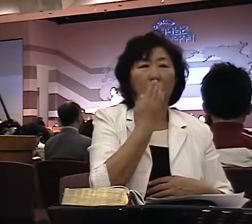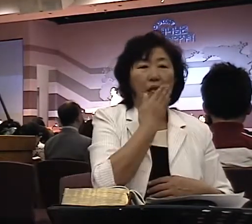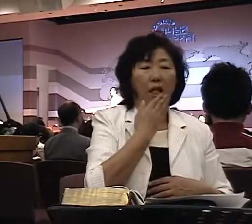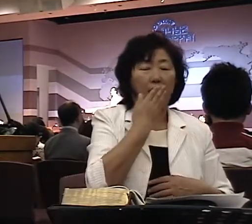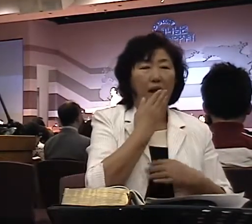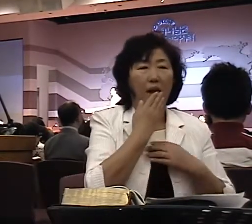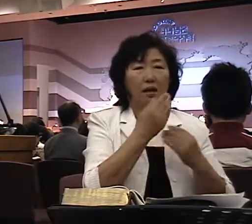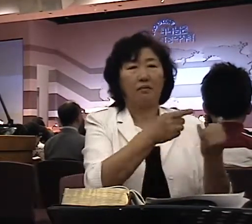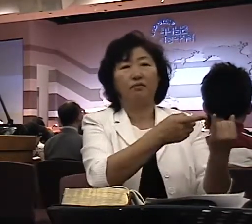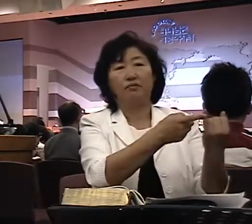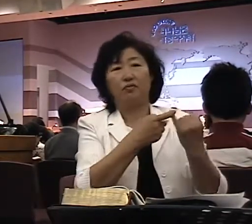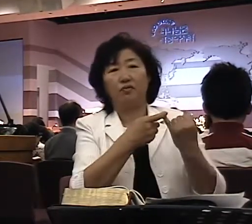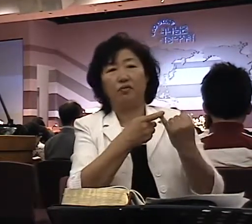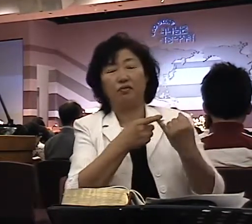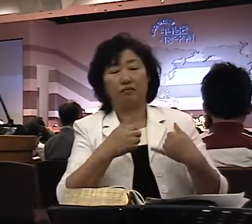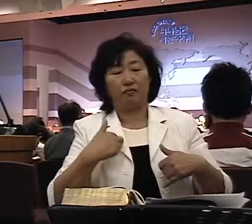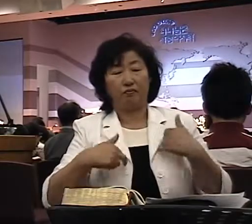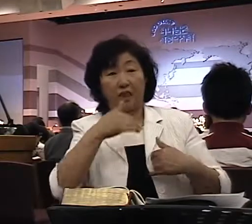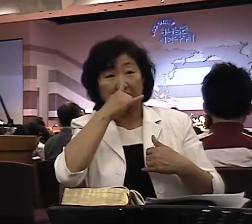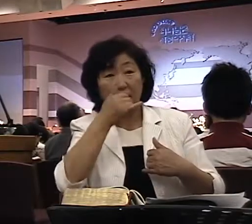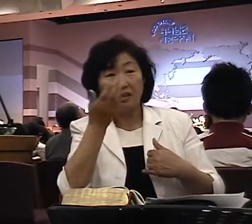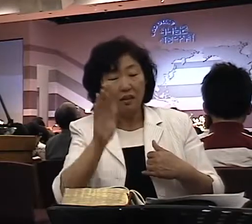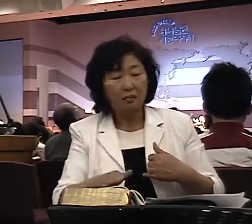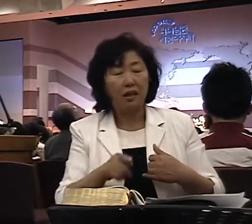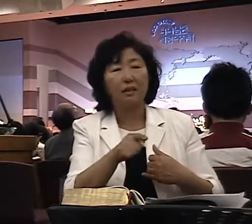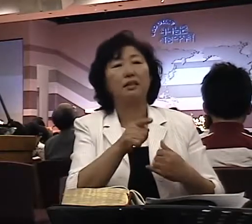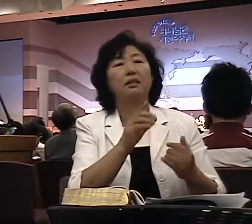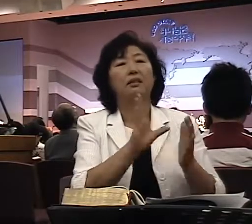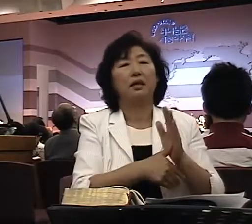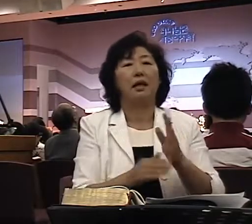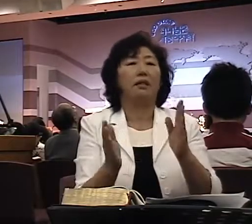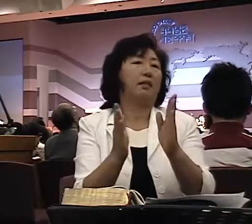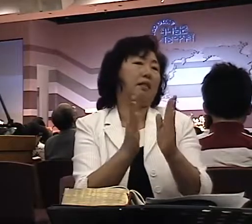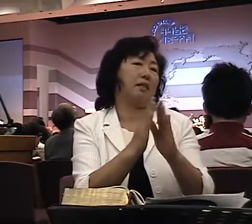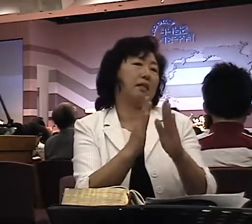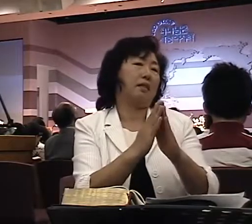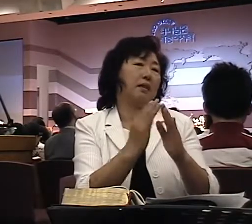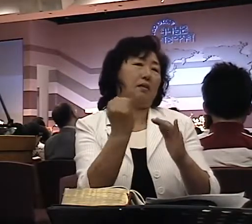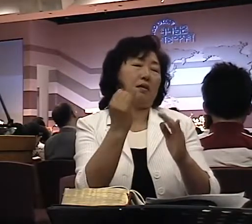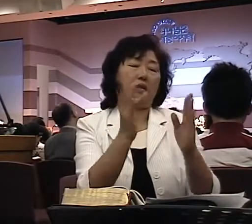수 있었겠지만 요셉이 그때에 타협하지 않는 모습입니다.